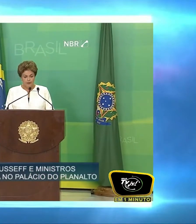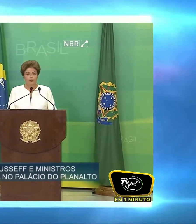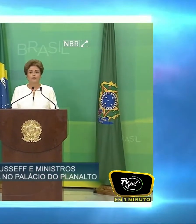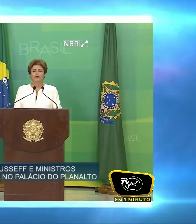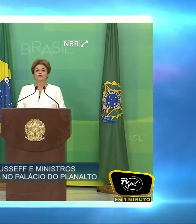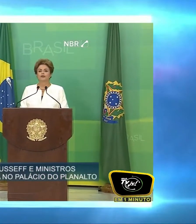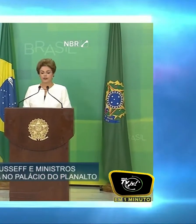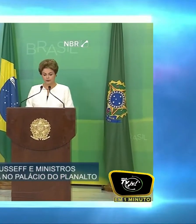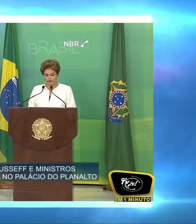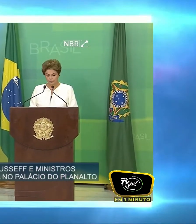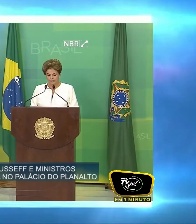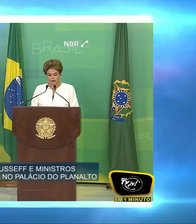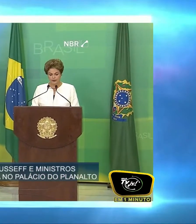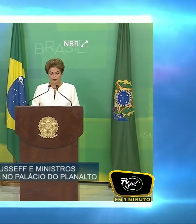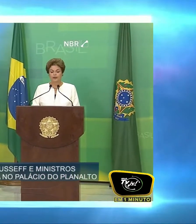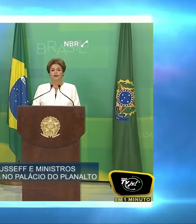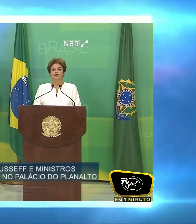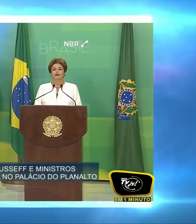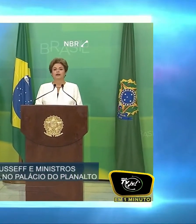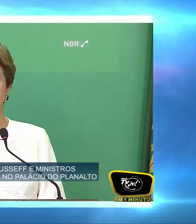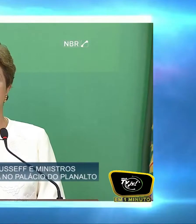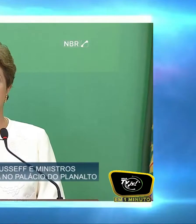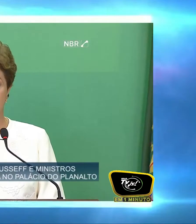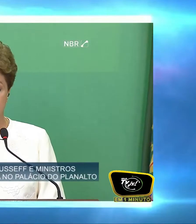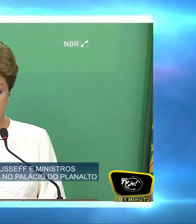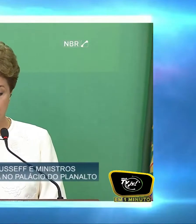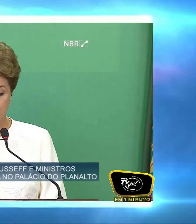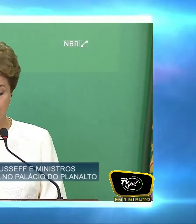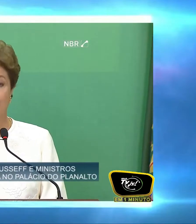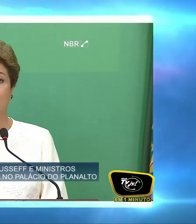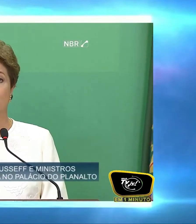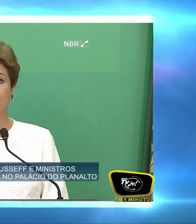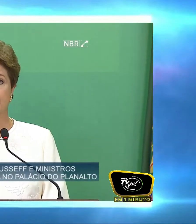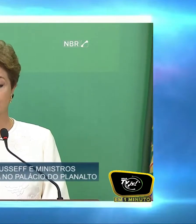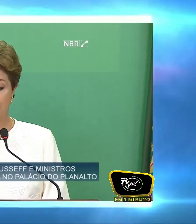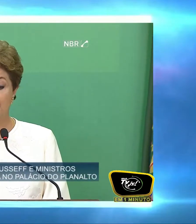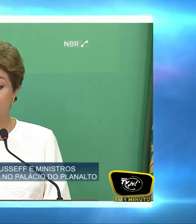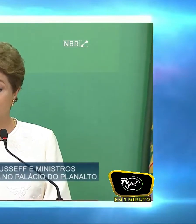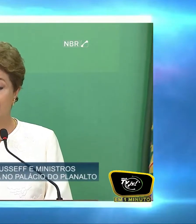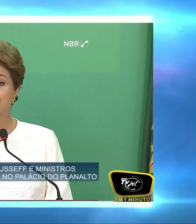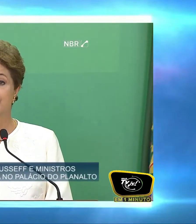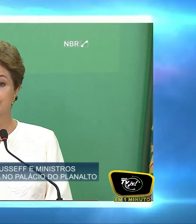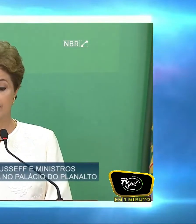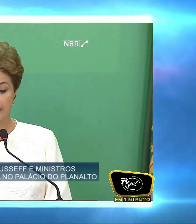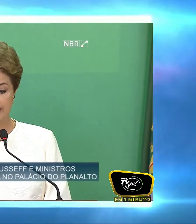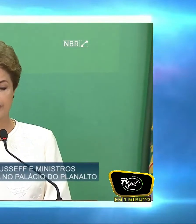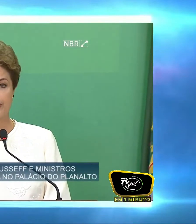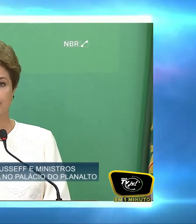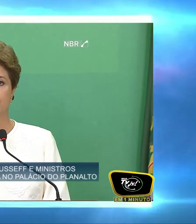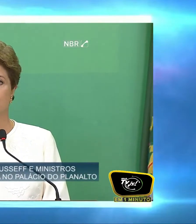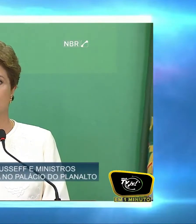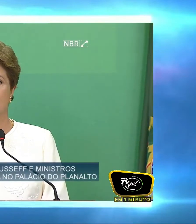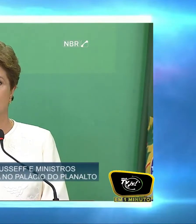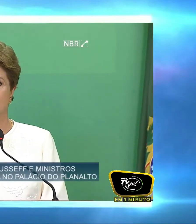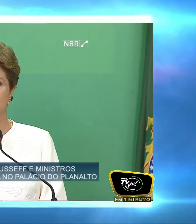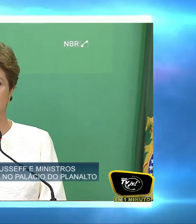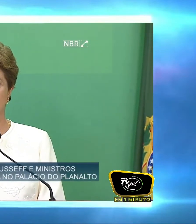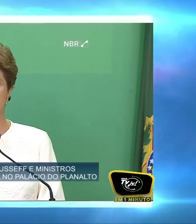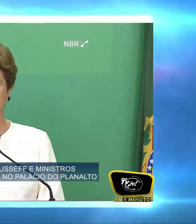Bom, boa noite a todos. Eu dirijo agora uma palavra de esclarecimento a todas